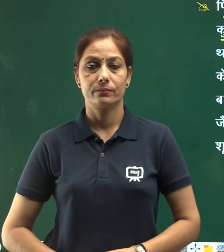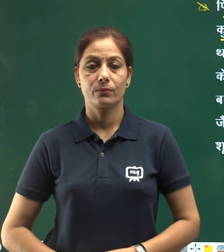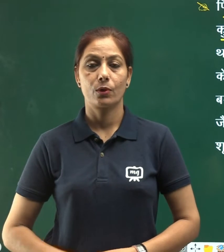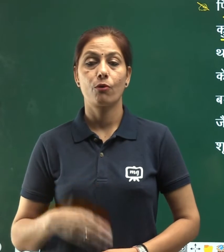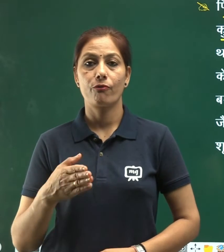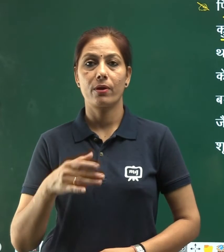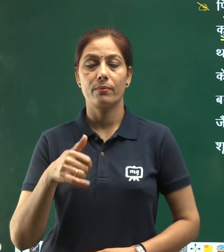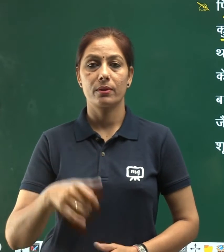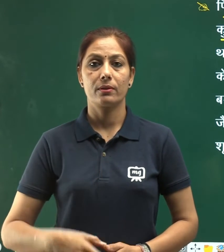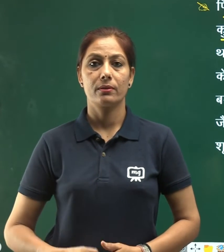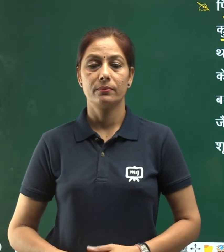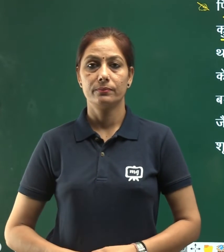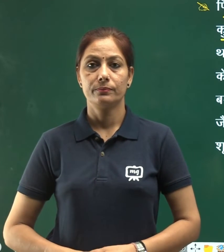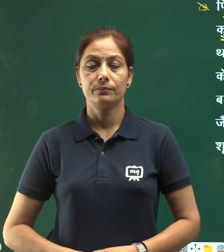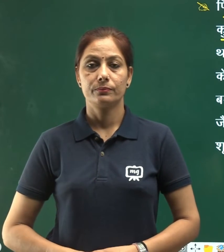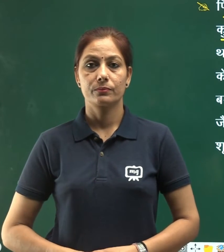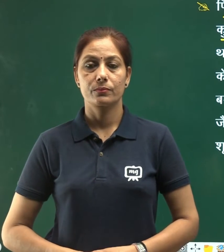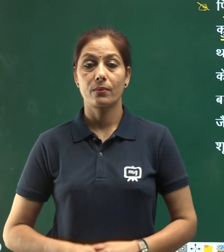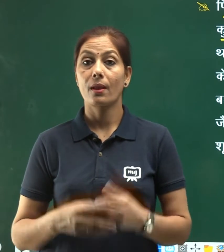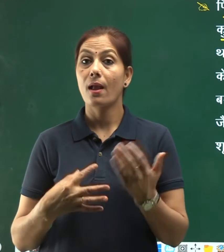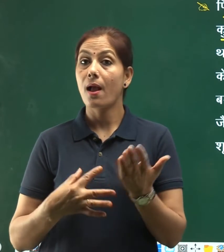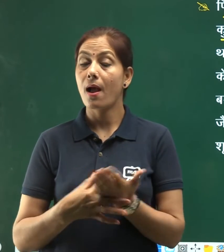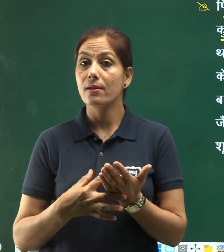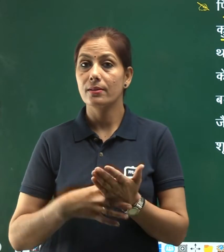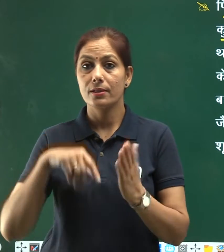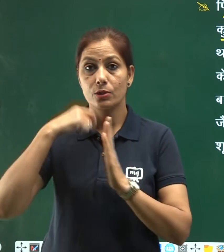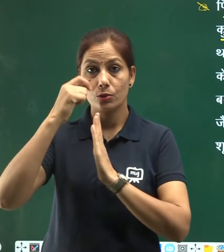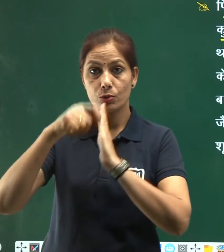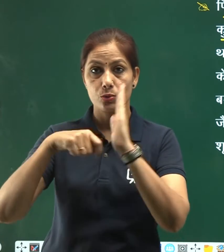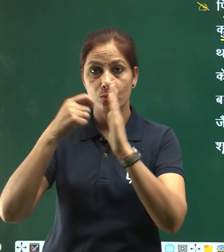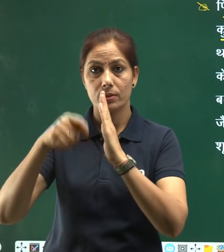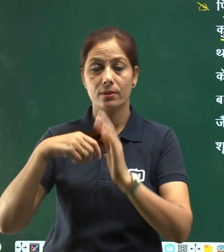वह भी आधी शूटिंग के बाद